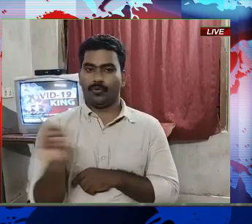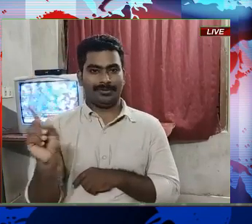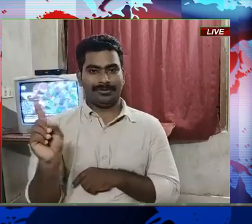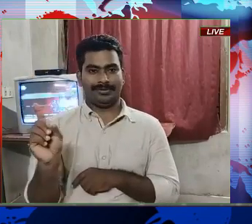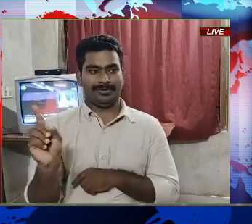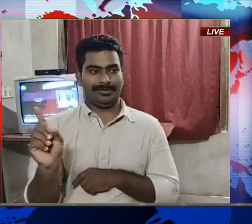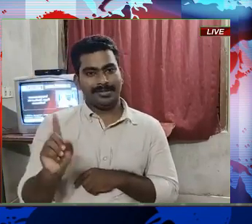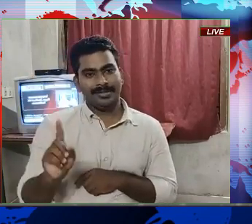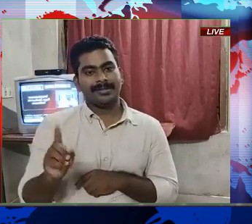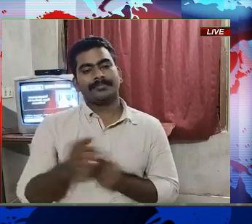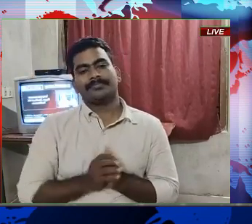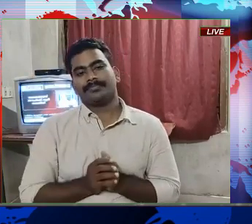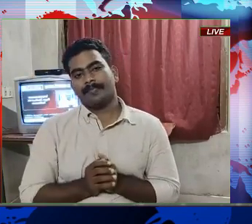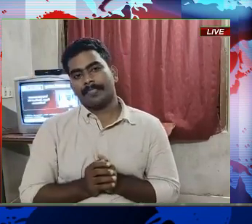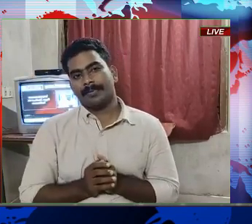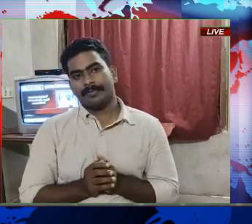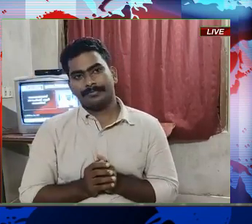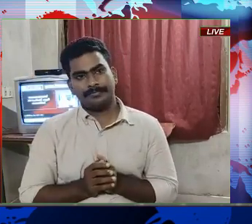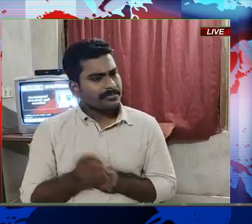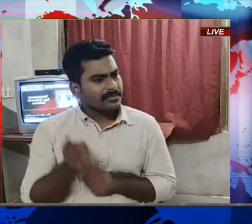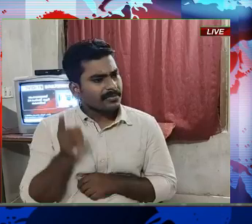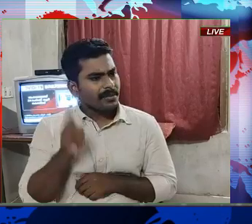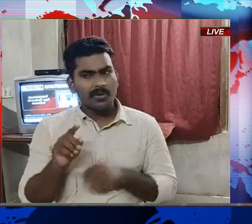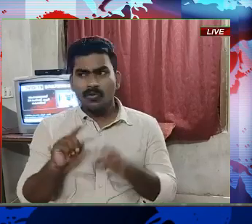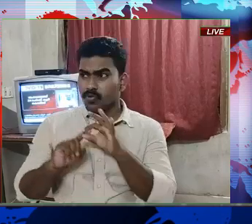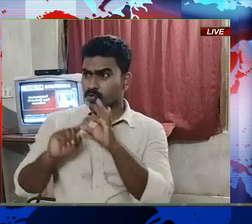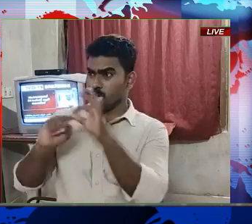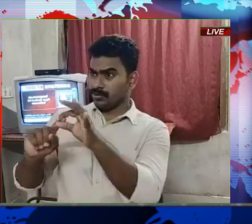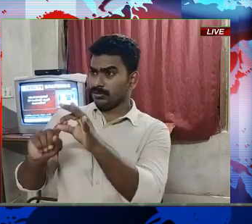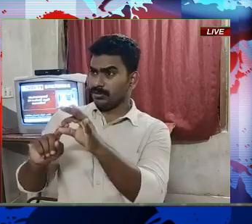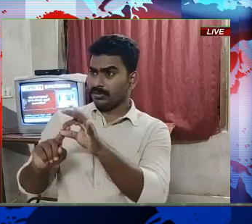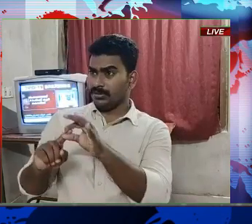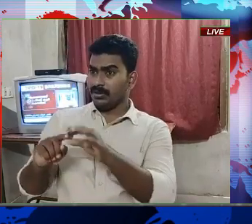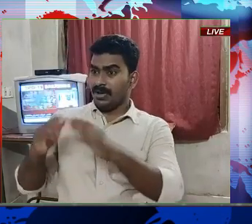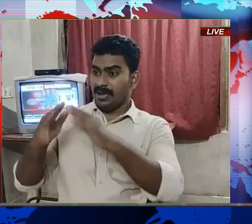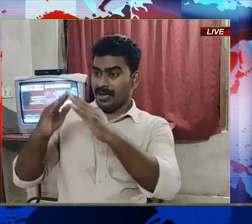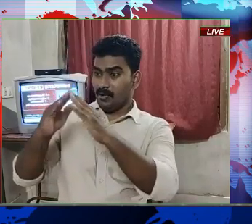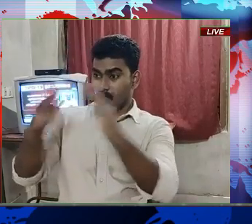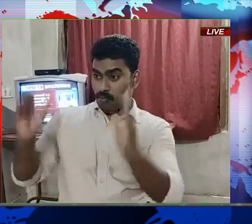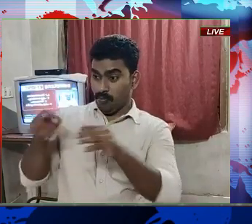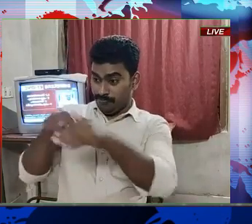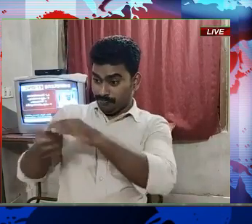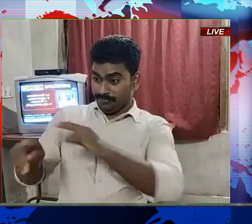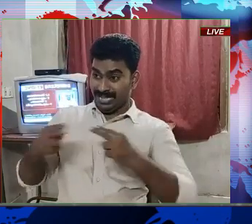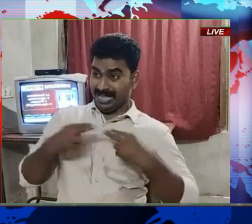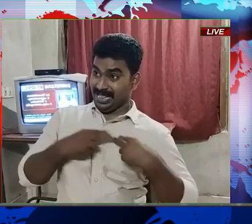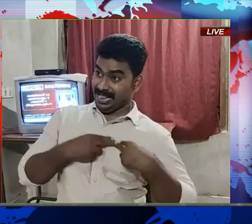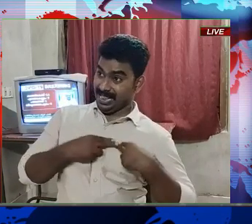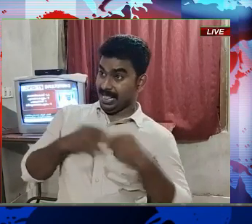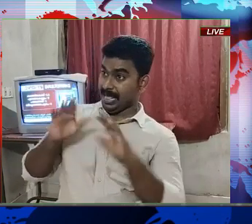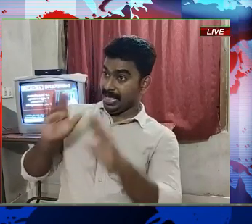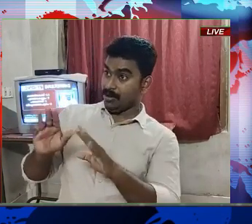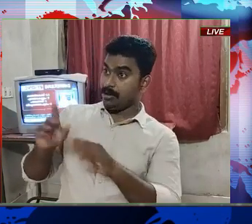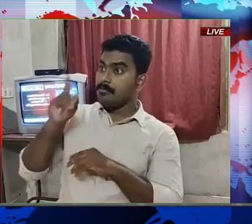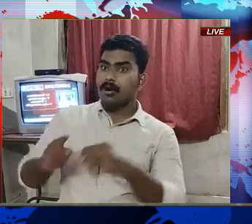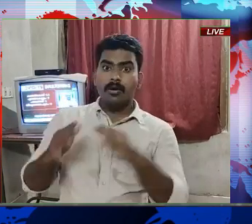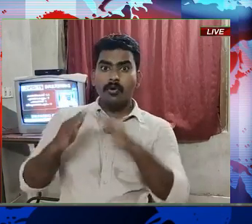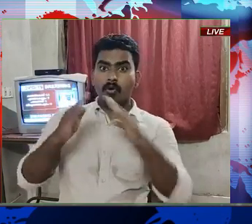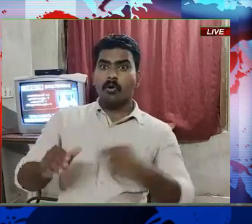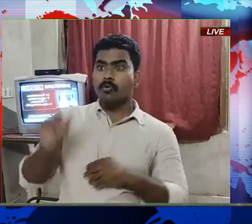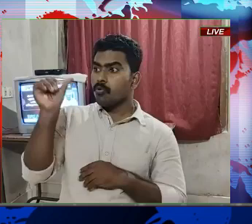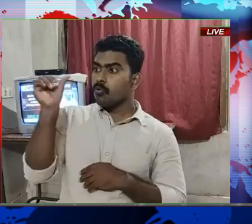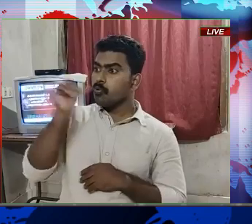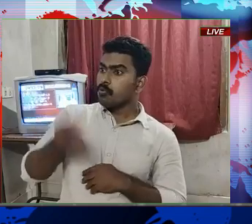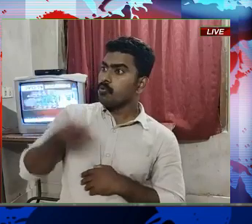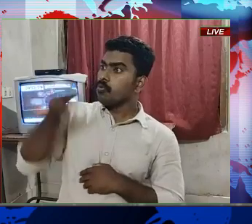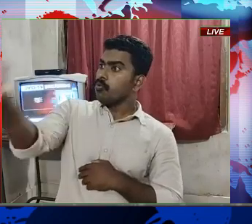വശത്ത് മദ്യം വീട്ടിലെത്തിക്കാം എന്നുള്ള ഓർഡർ ഇറങ്ങുന്നു. പക്ഷെ മറുവശത്ത് IMAയുടെ ഒരു വിഭാഗം KGMOയൊക്കെ ഹൈക്കോടതിയെ സമീപിച്ചിരിക്കുകയാണ്.